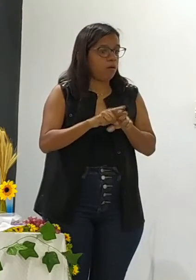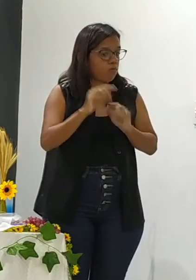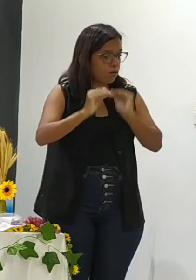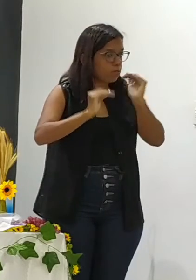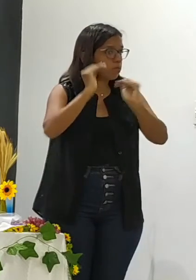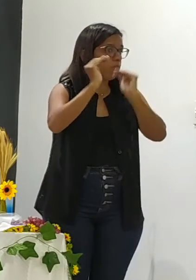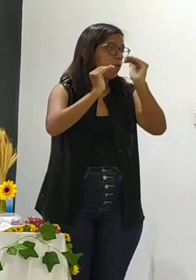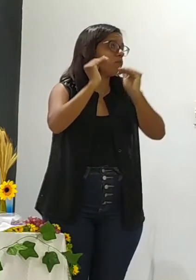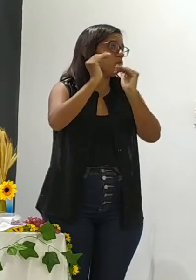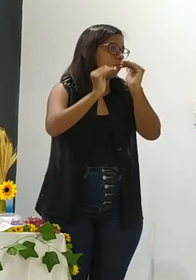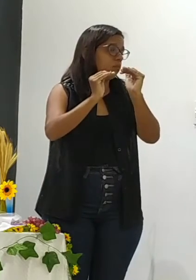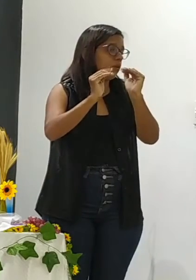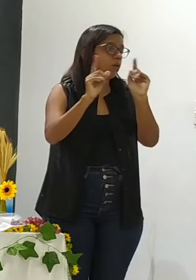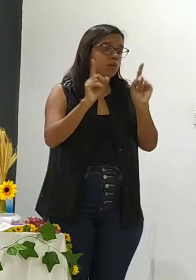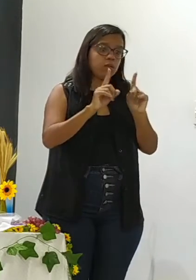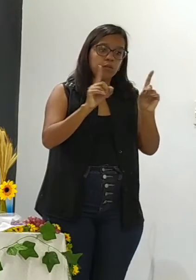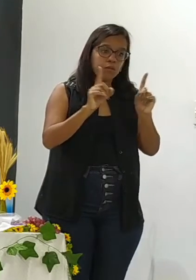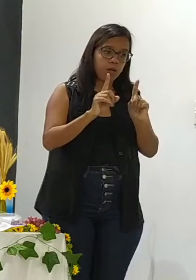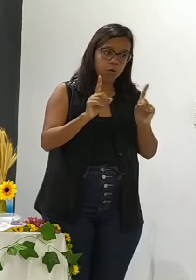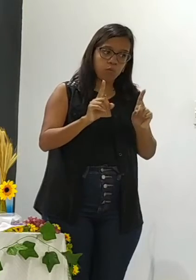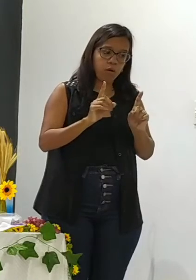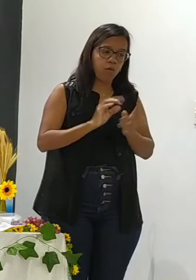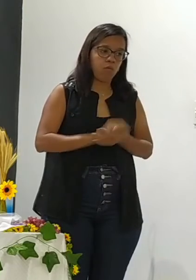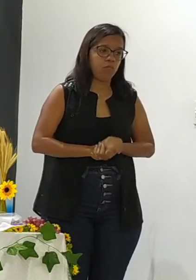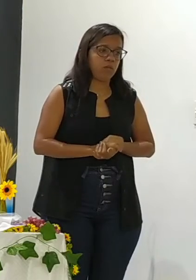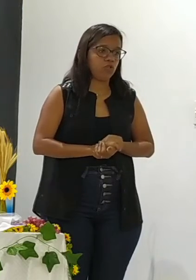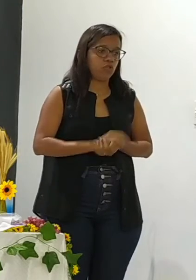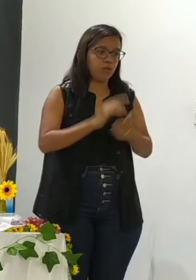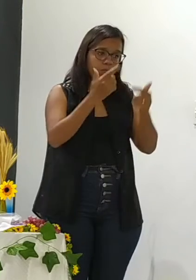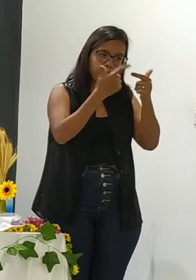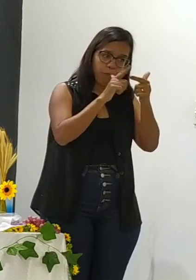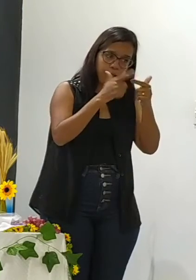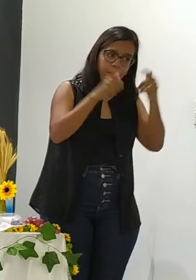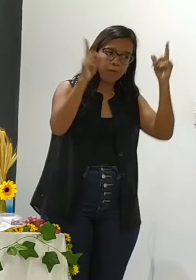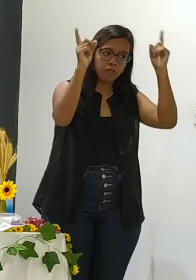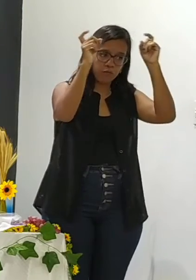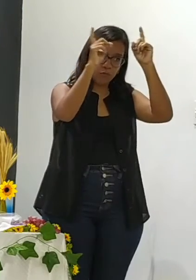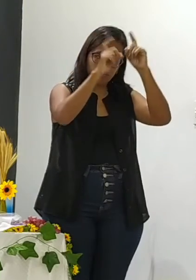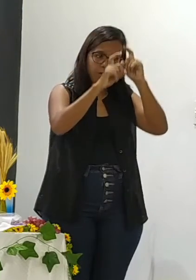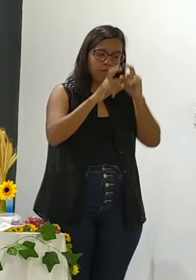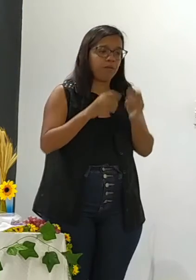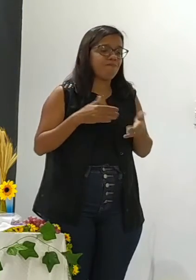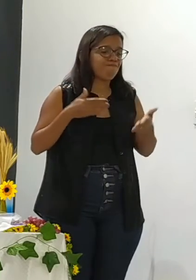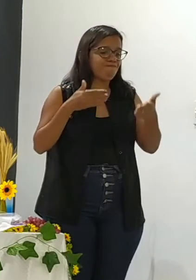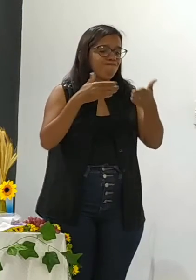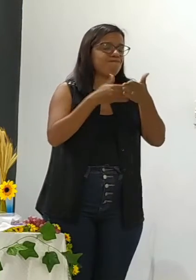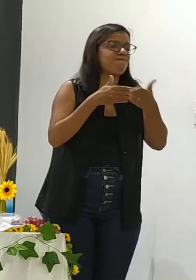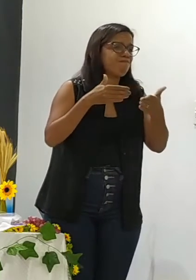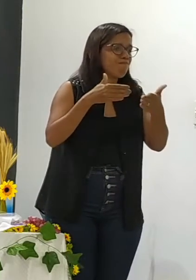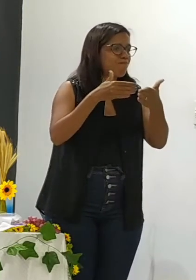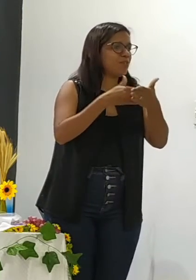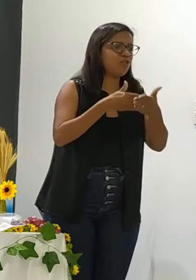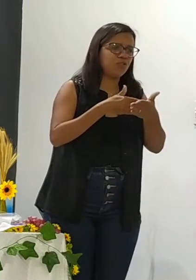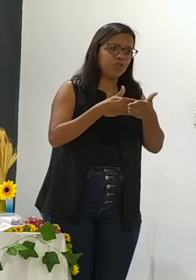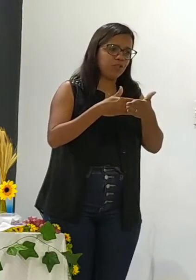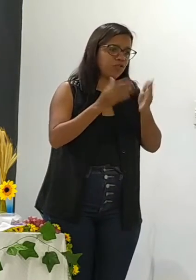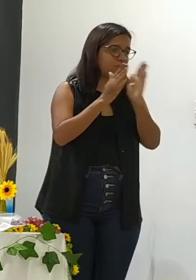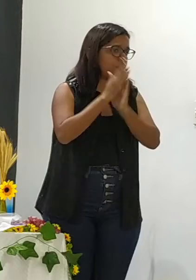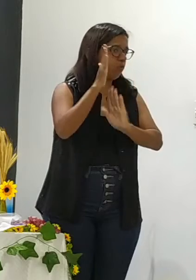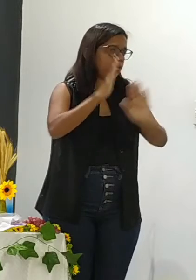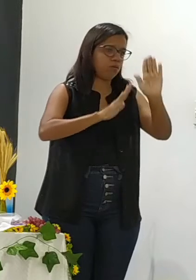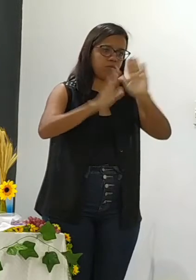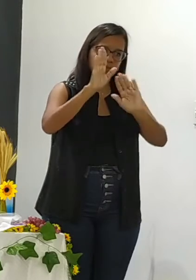Então não deixe que a crise venha atrapalhar você de estar adorando ao